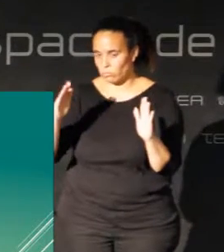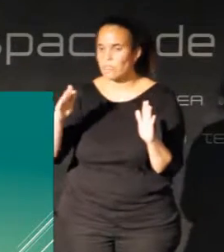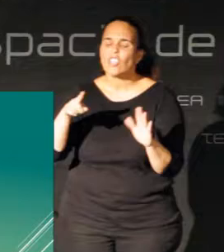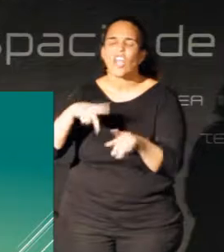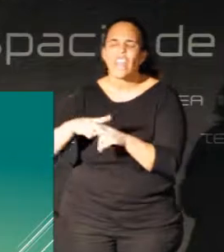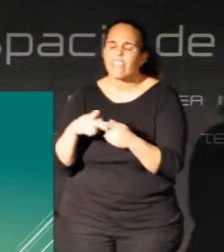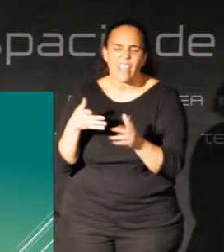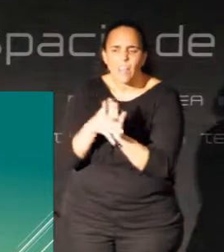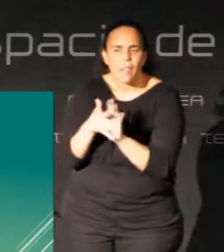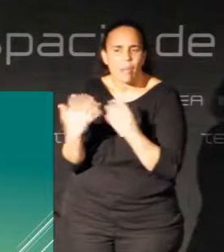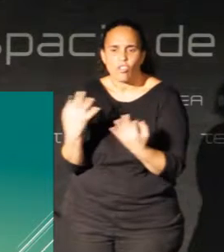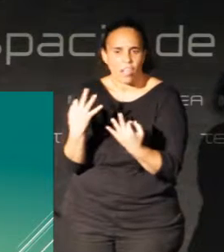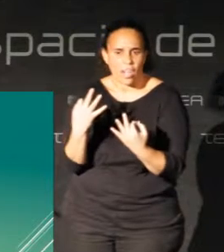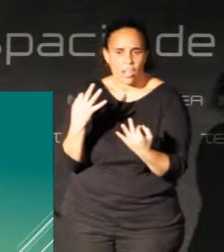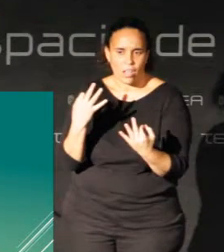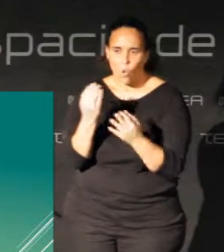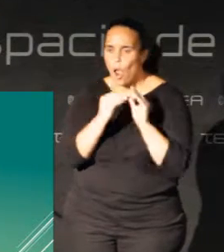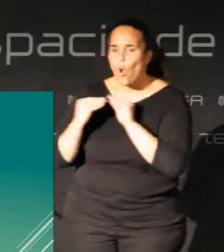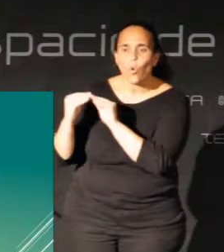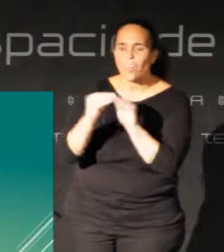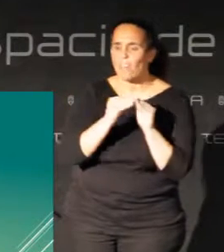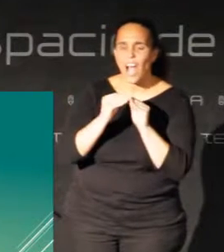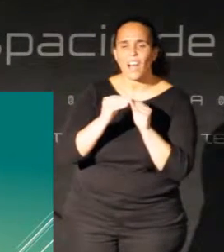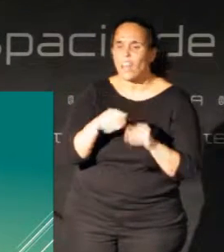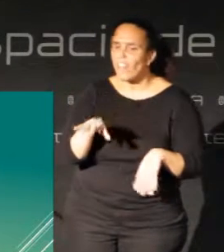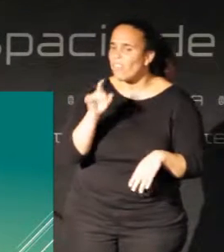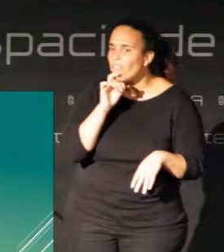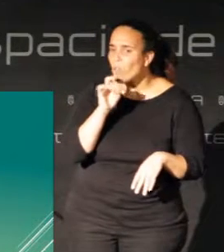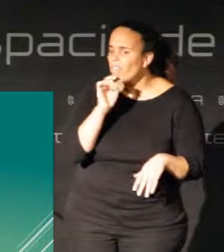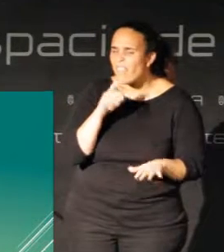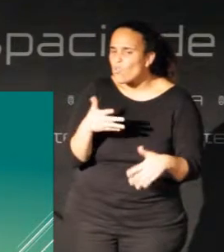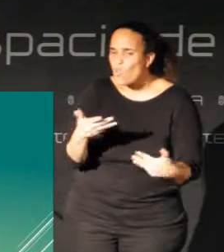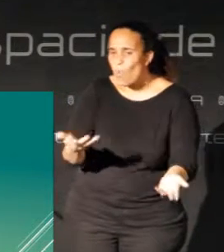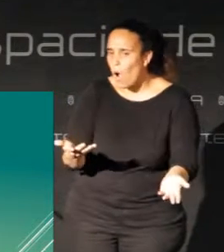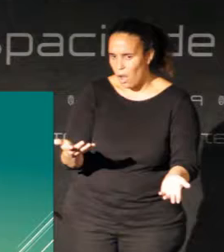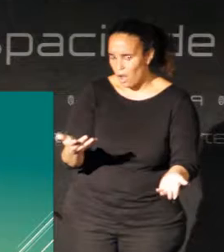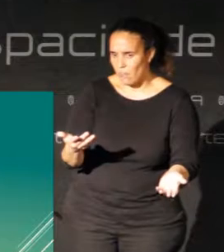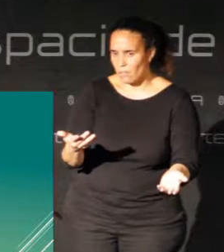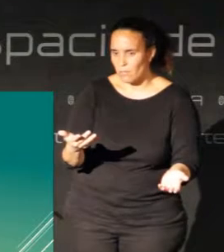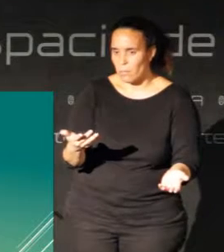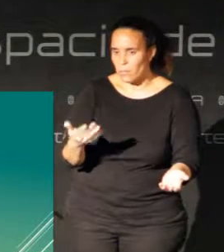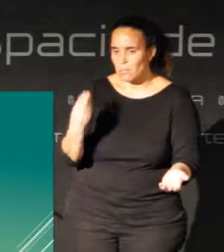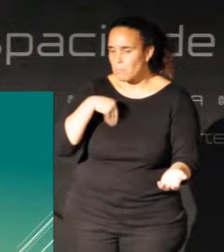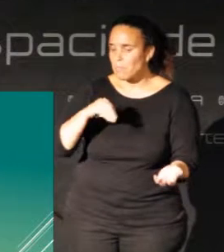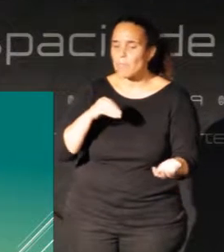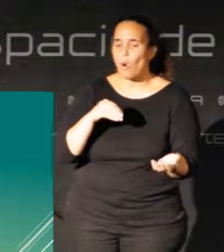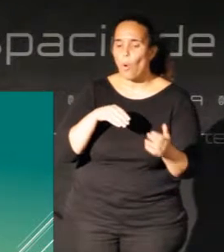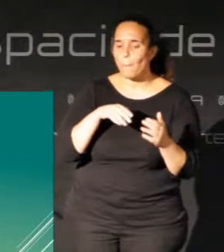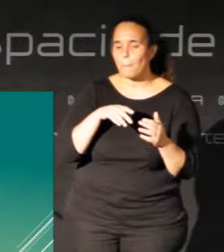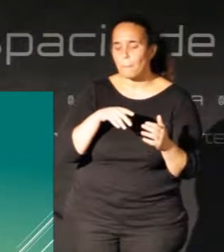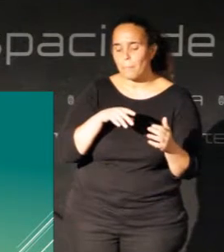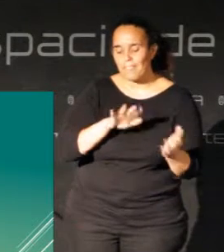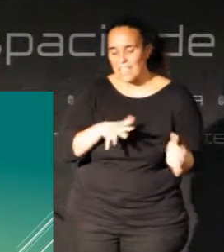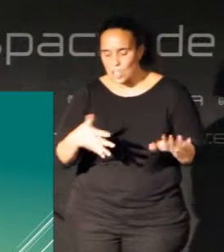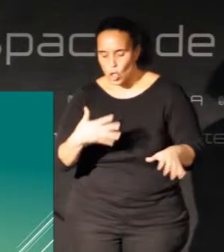identificar de manera conjunta las dificultades que presenta la transición desde el procedimiento en papel